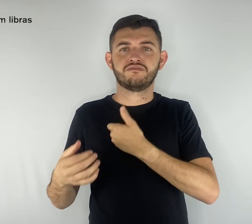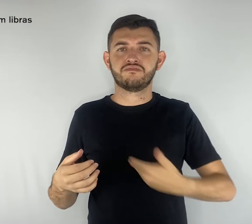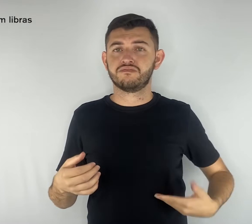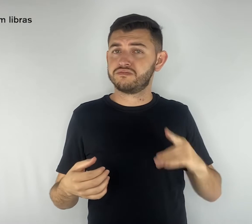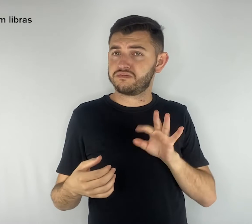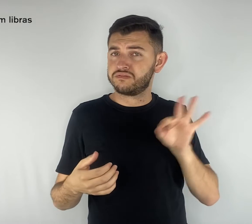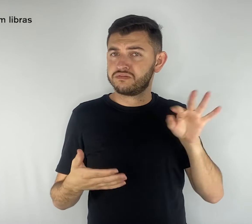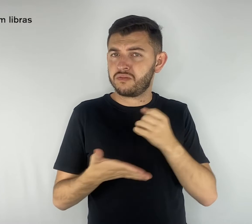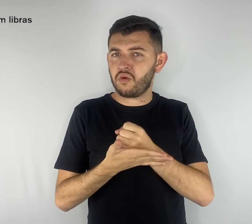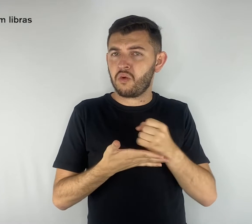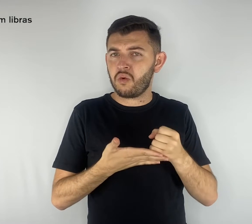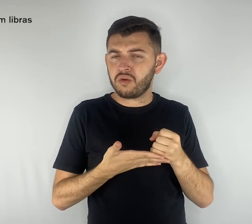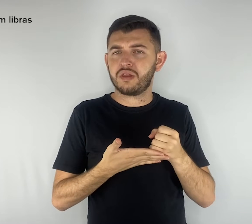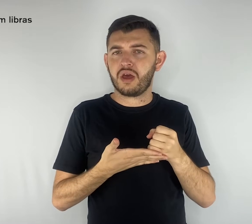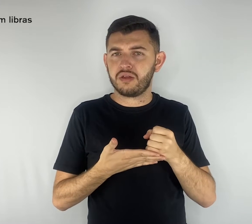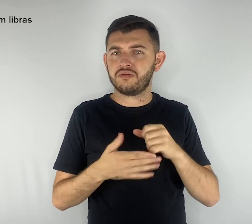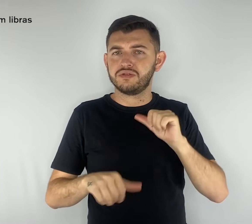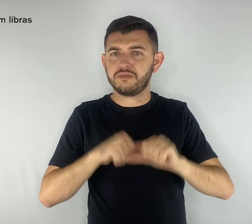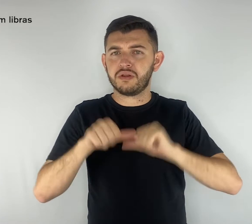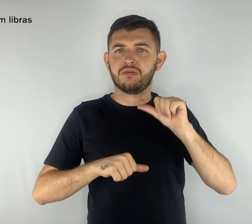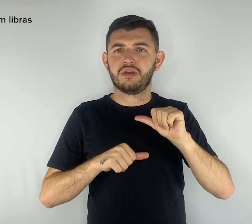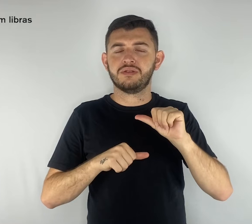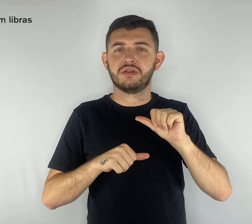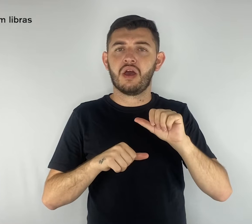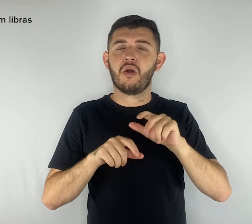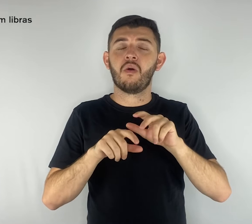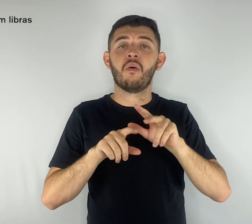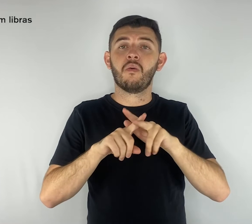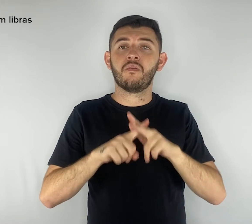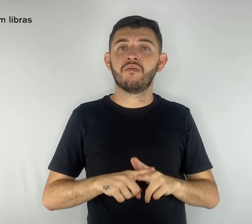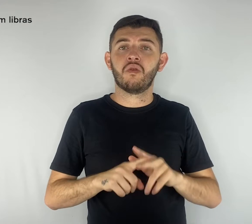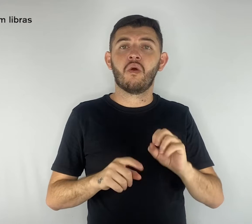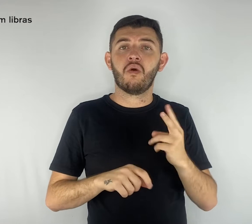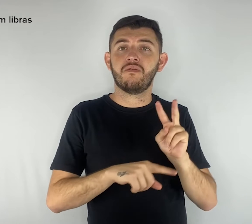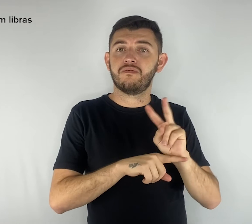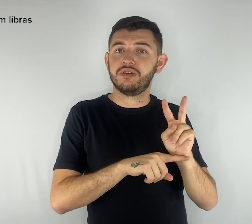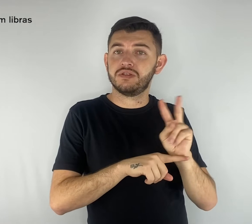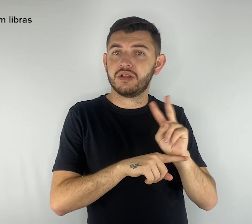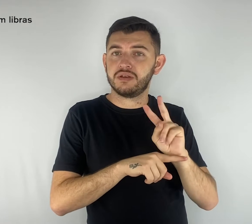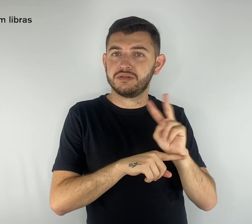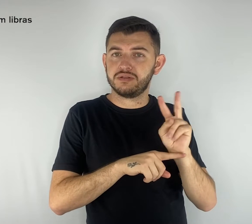mantém contratos de manutenção e vigilância com a Secretaria de Estado de